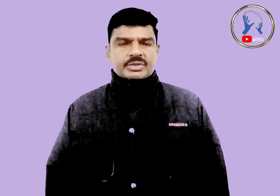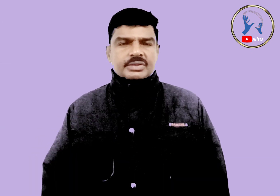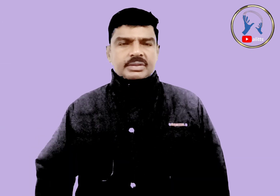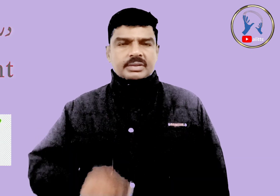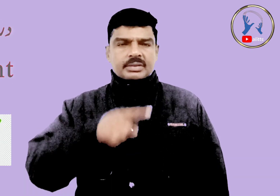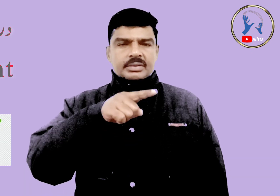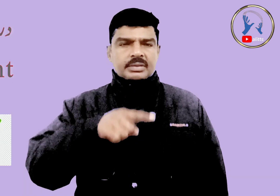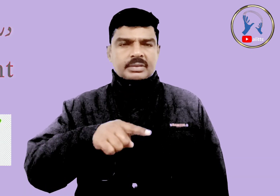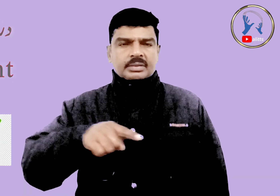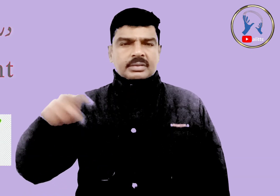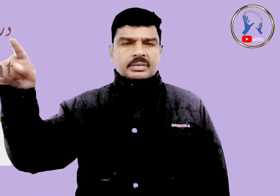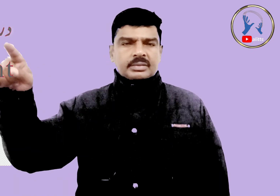दुरुस्त,